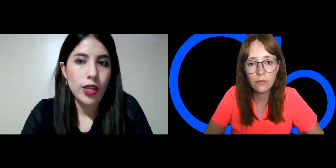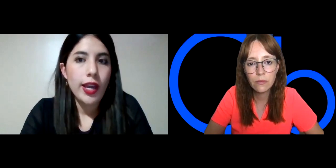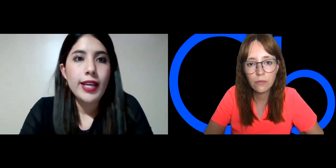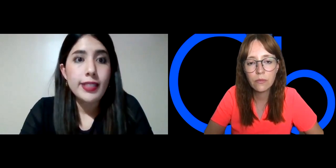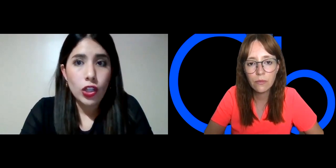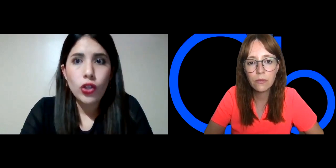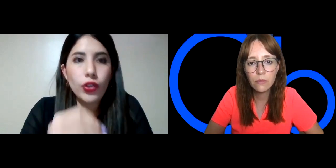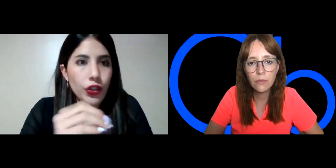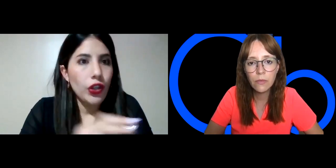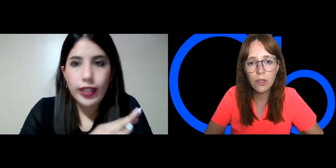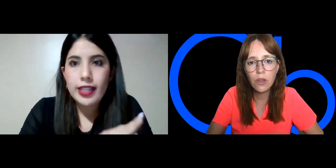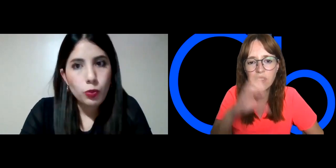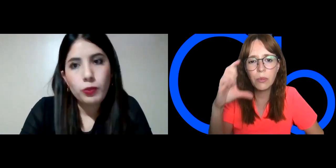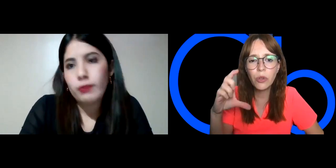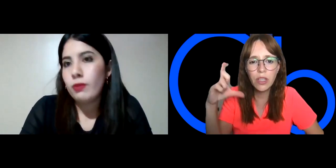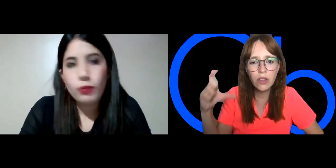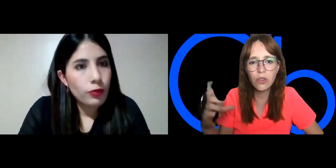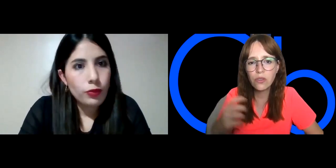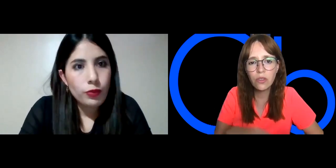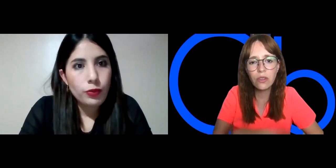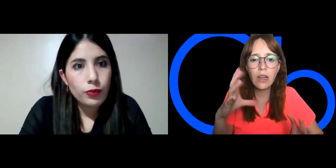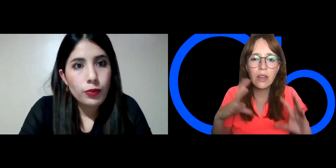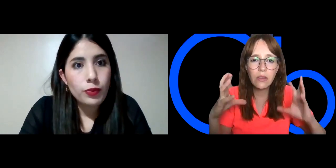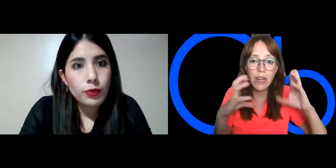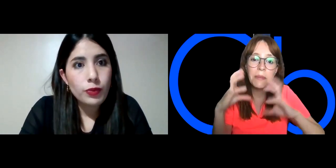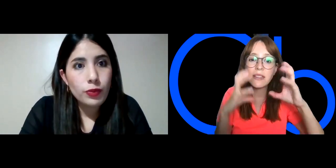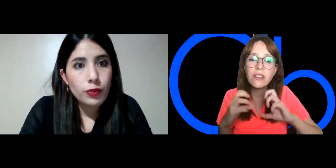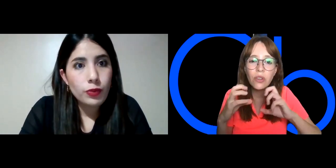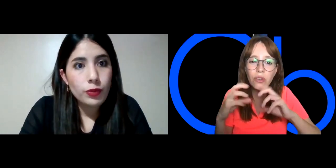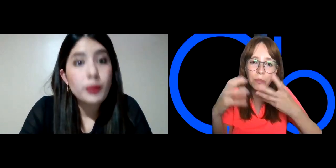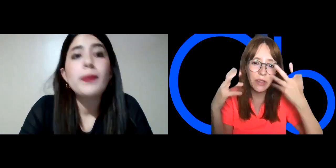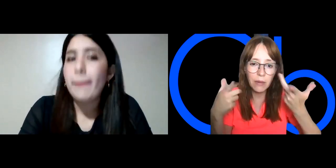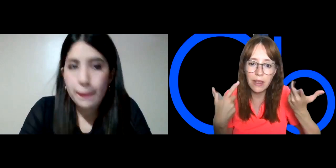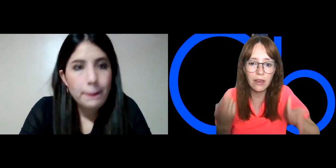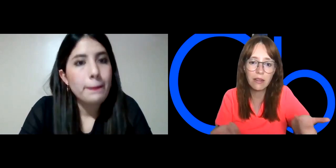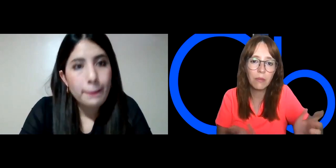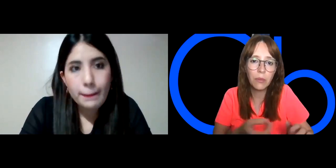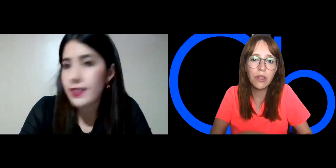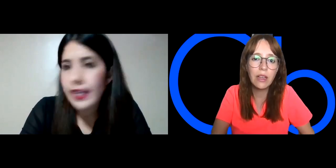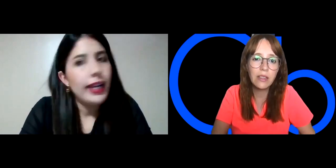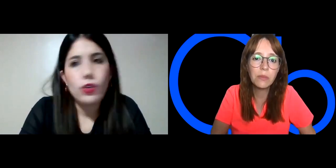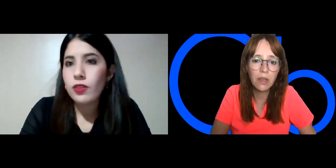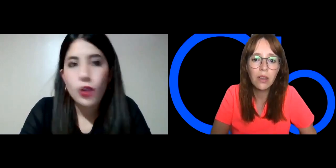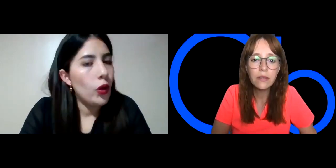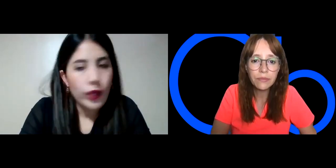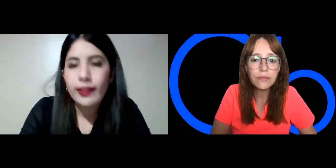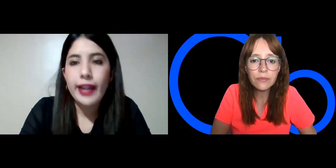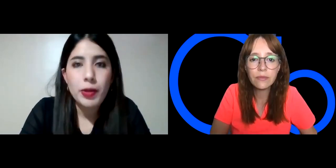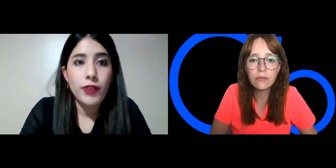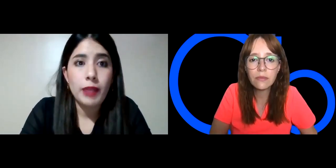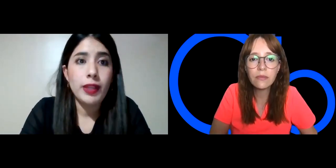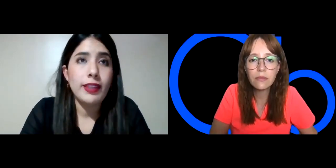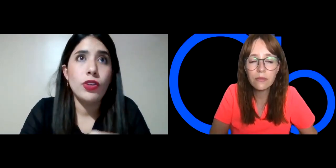subtítulos. Si no, yo creo que es Ojitos, ¿no? Ajá, una animación, podía haber. sí, Pues, claro, lo